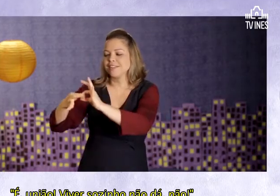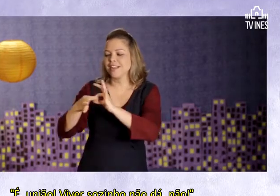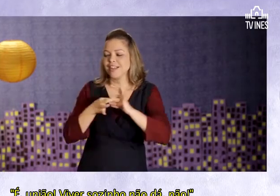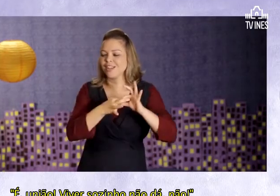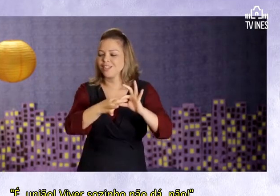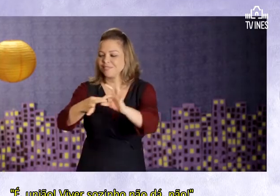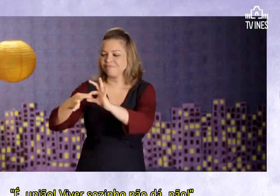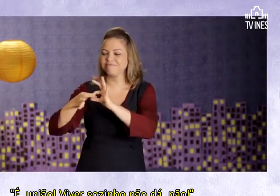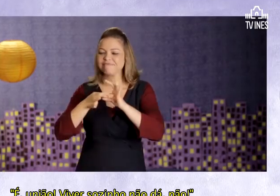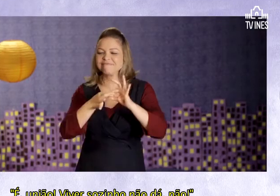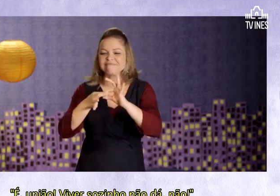União.